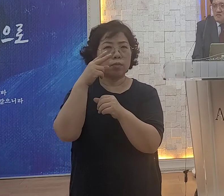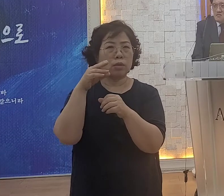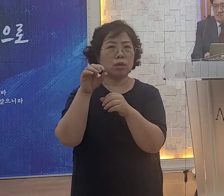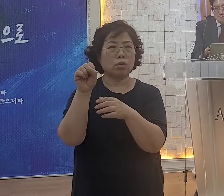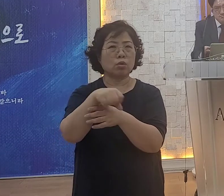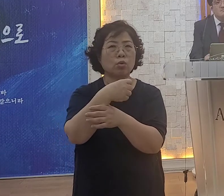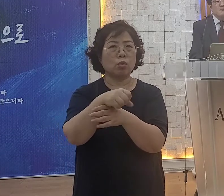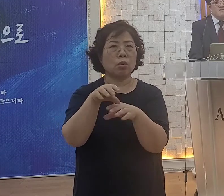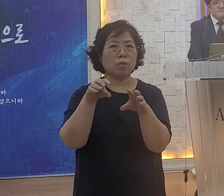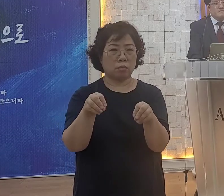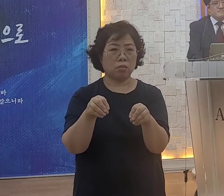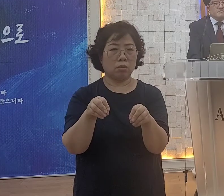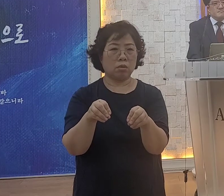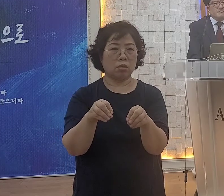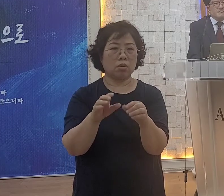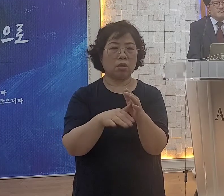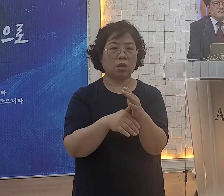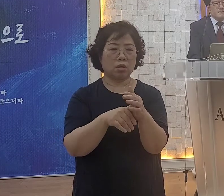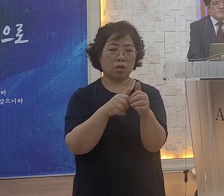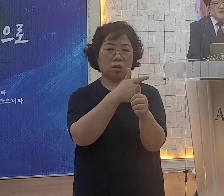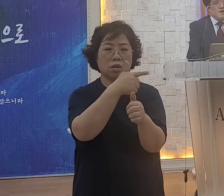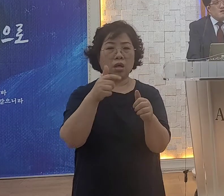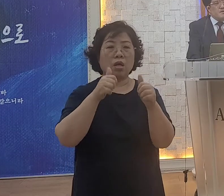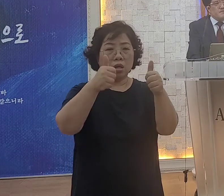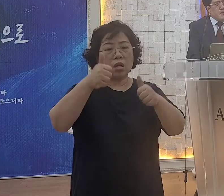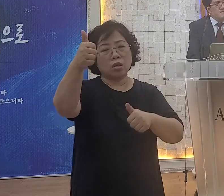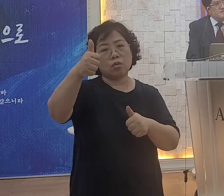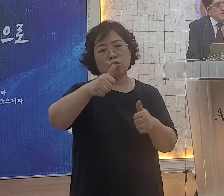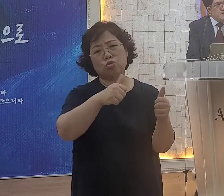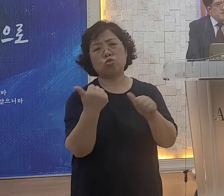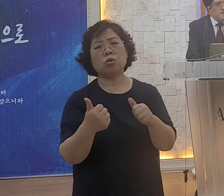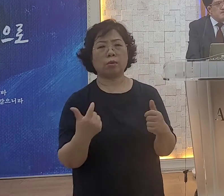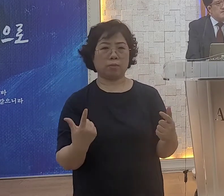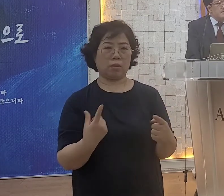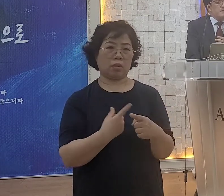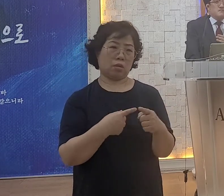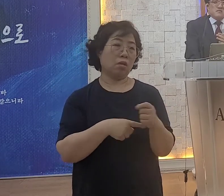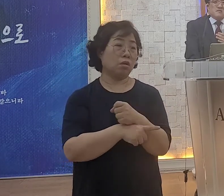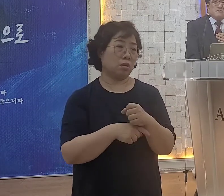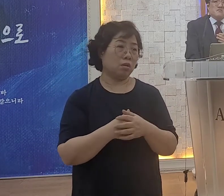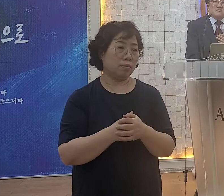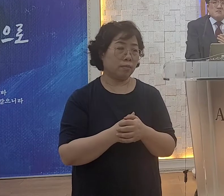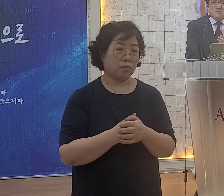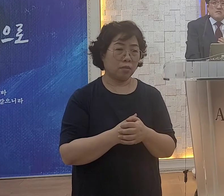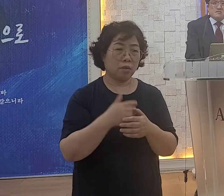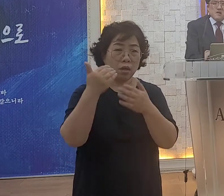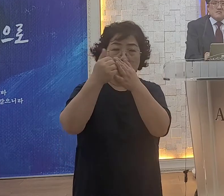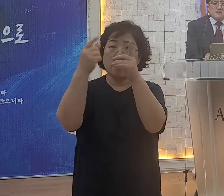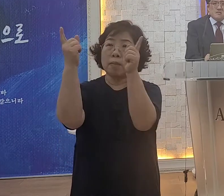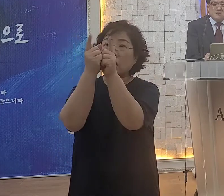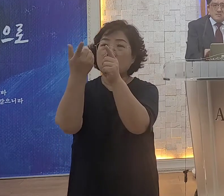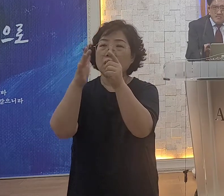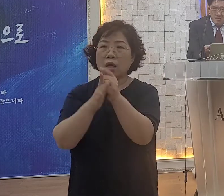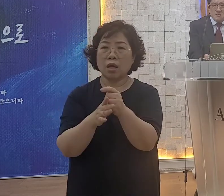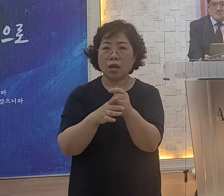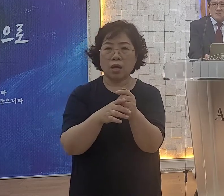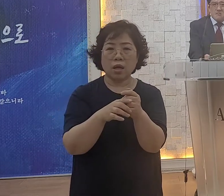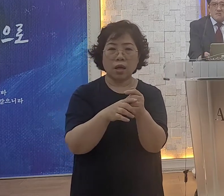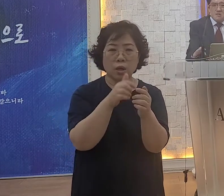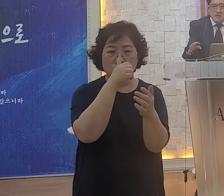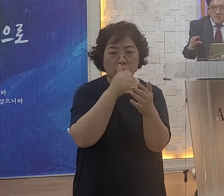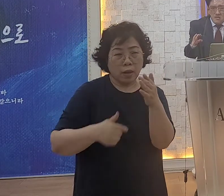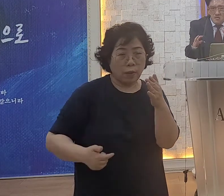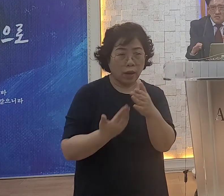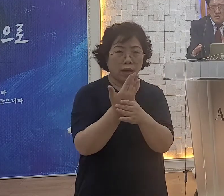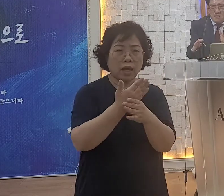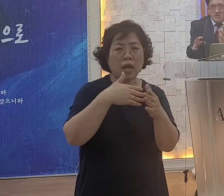뭡니까? 죽은 거예요. 하나님 앞에 갔는데 이 제사장이 미처 자기의 죄를 자백하지